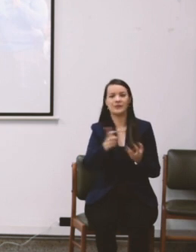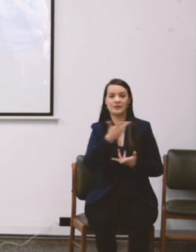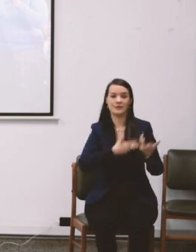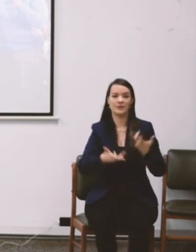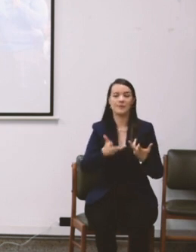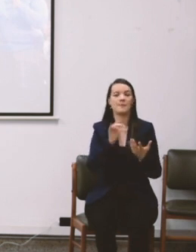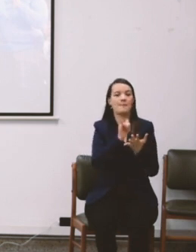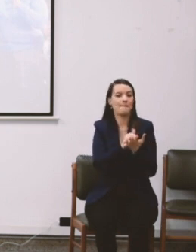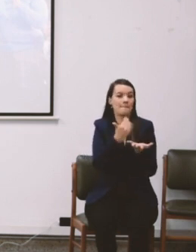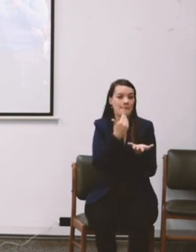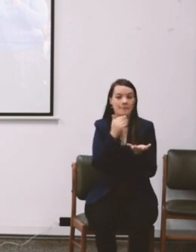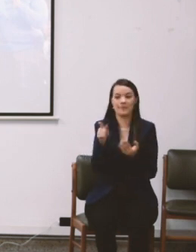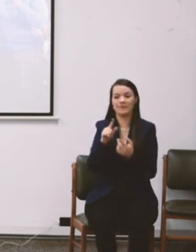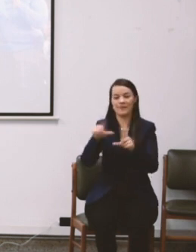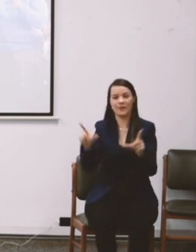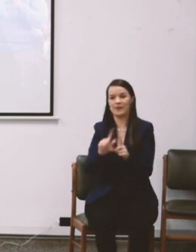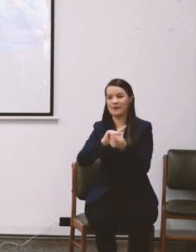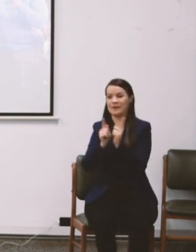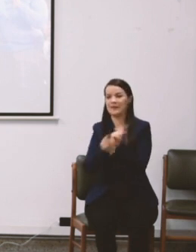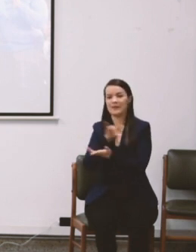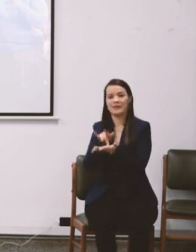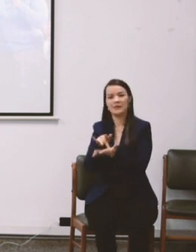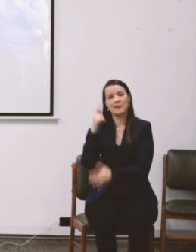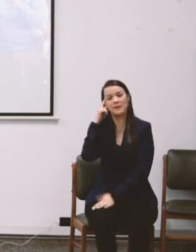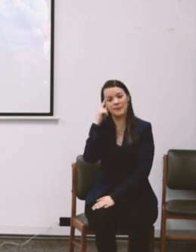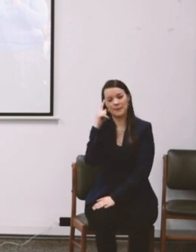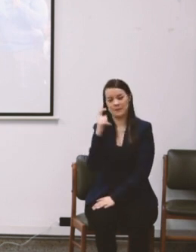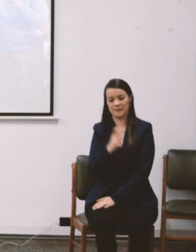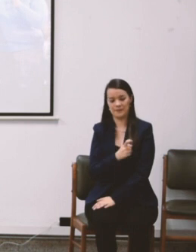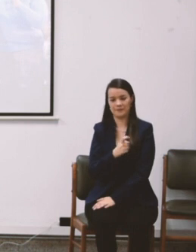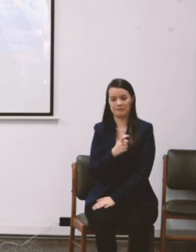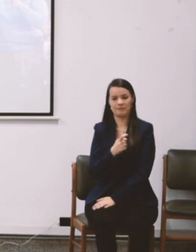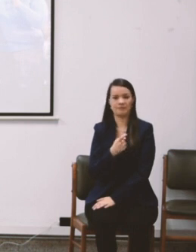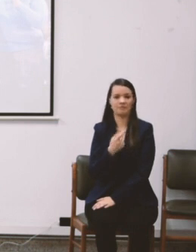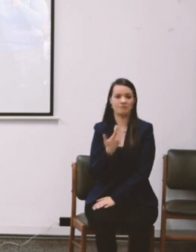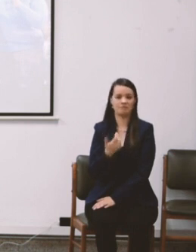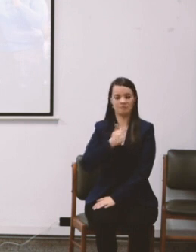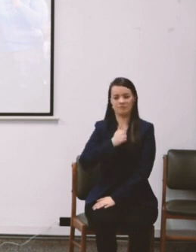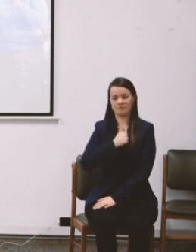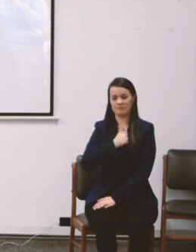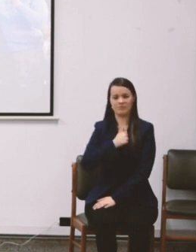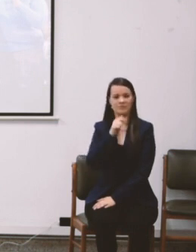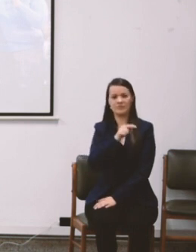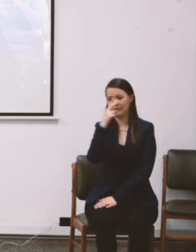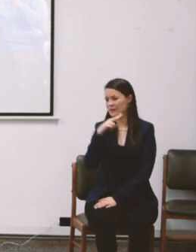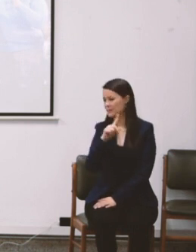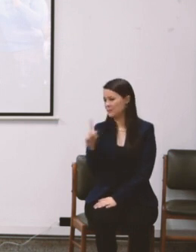esas cosas, por ejemplo, a ir a tardeadas, ¿no? Y entonces yo me quedaba pensando así como que hubo una parte ahí como de mí que dije, ¿por qué no estás